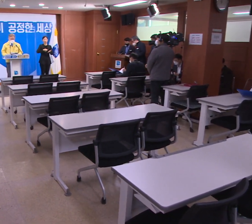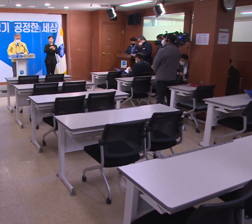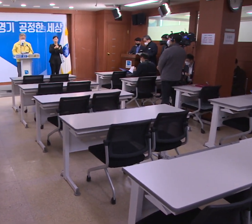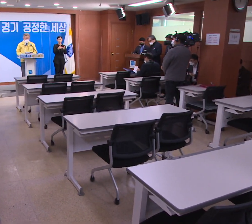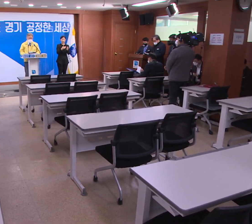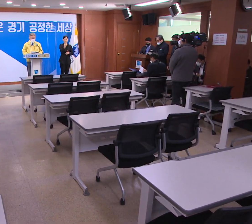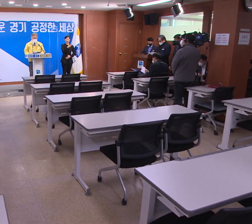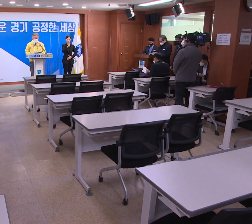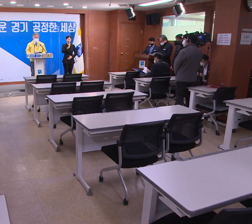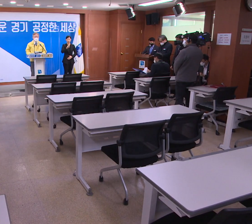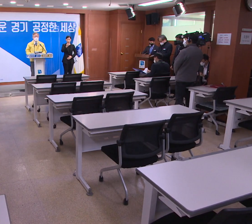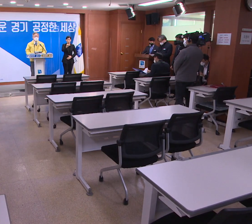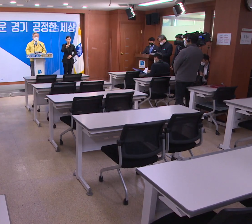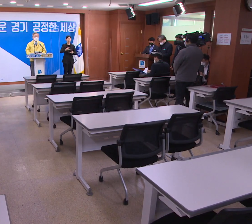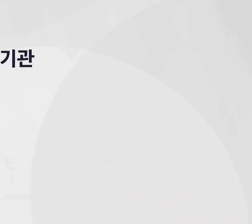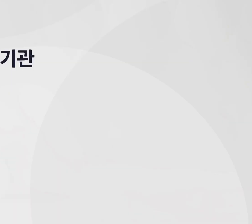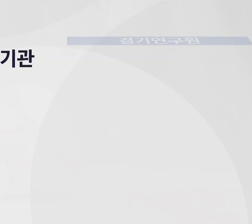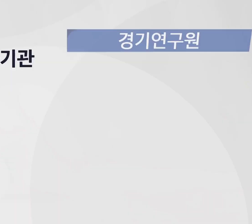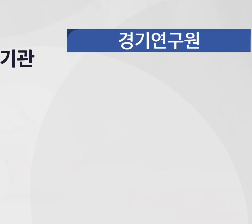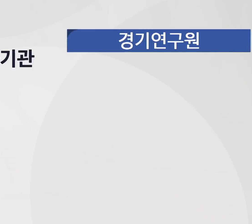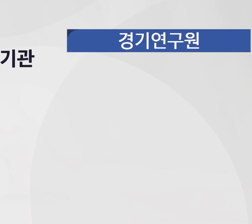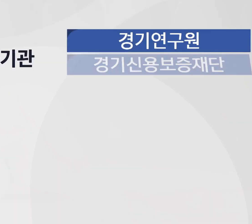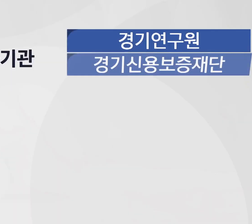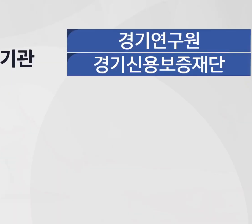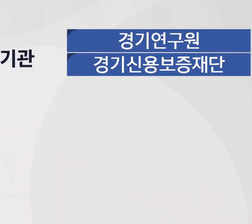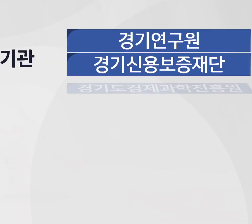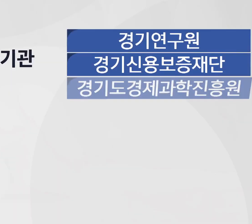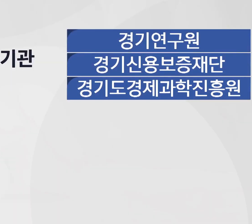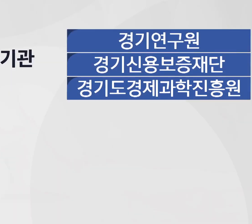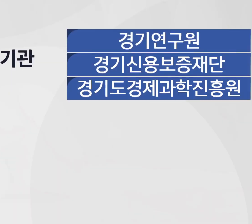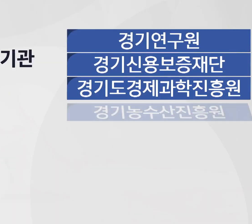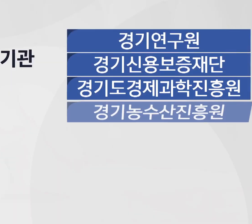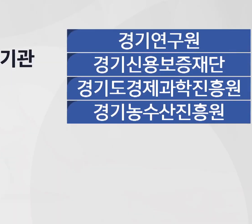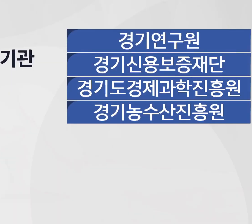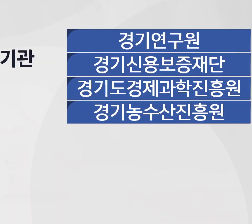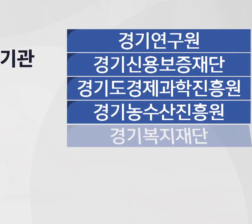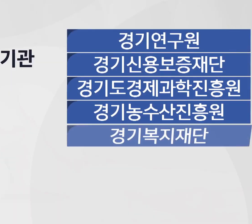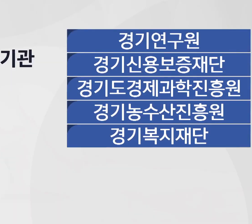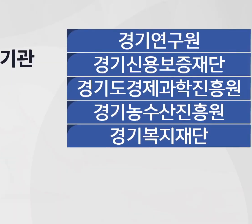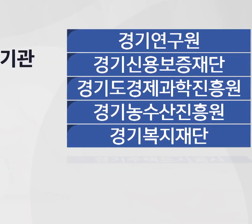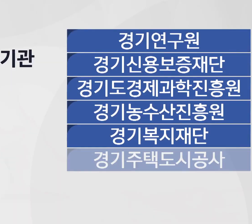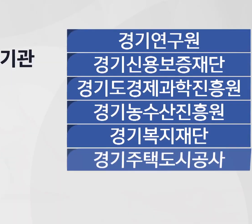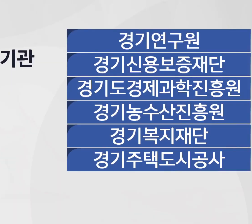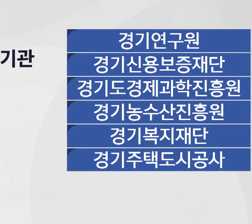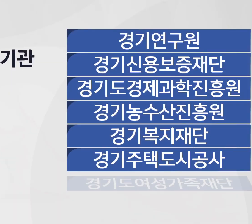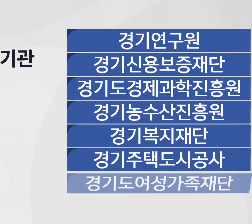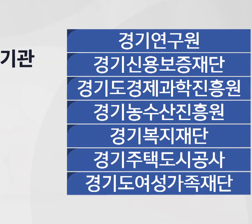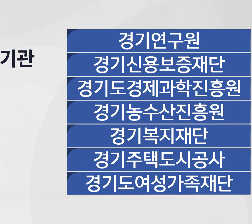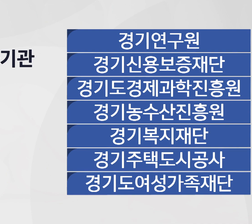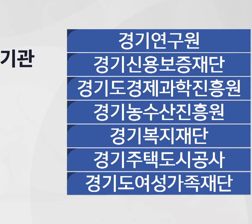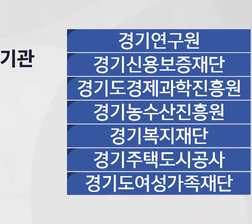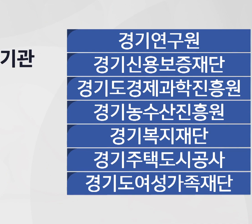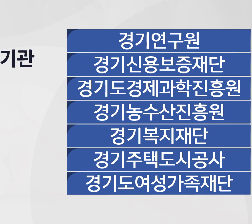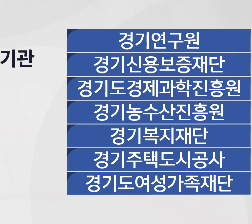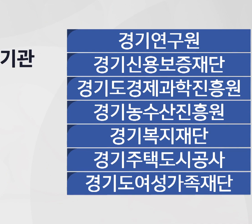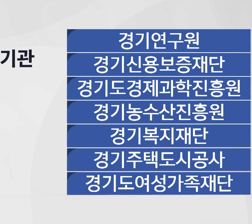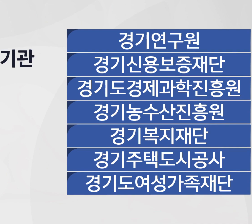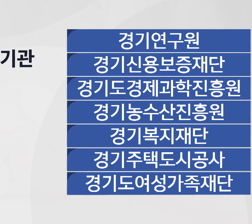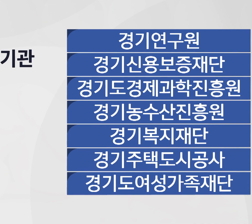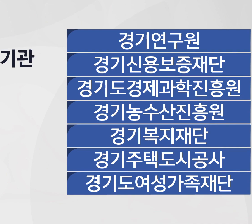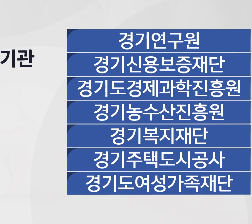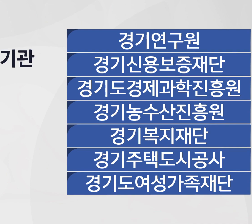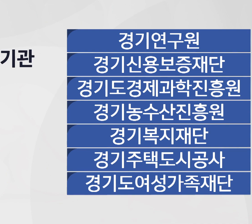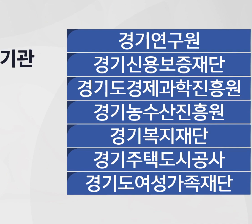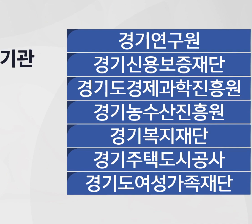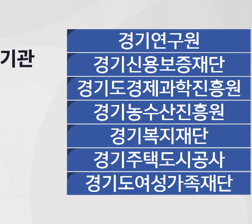이번 3차 이전 기관은 경기연구원과 경기신용보증재단, 경기도경제과학진흥원, 경기농수산진흥원 등